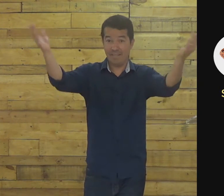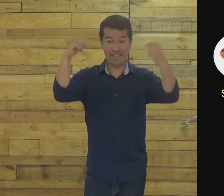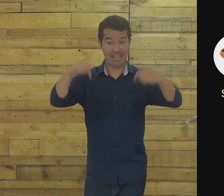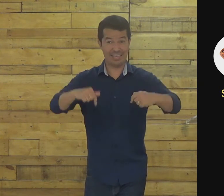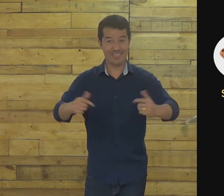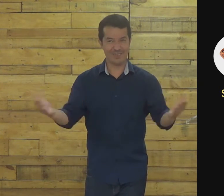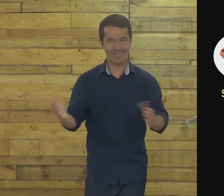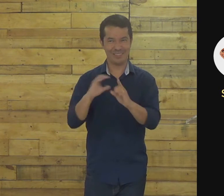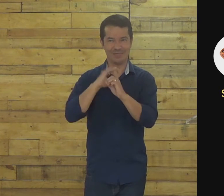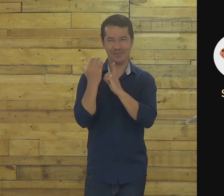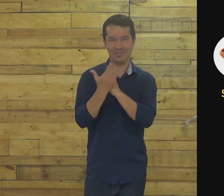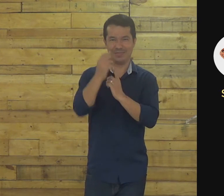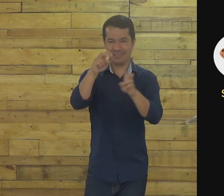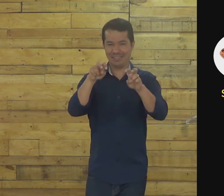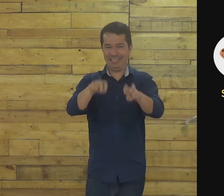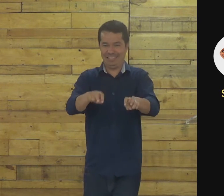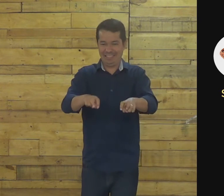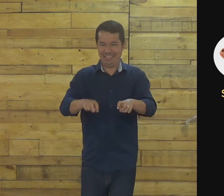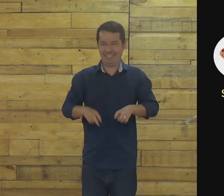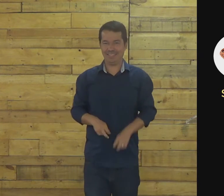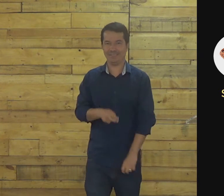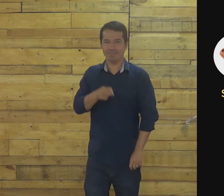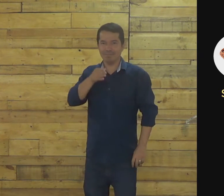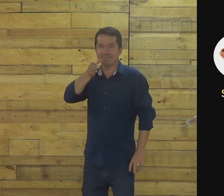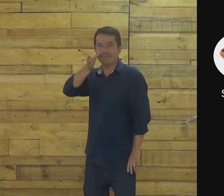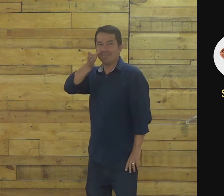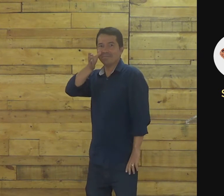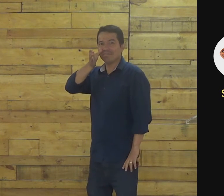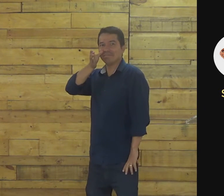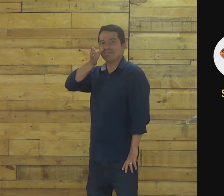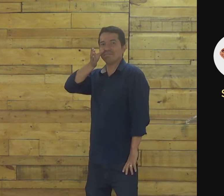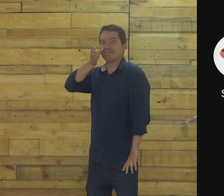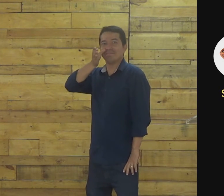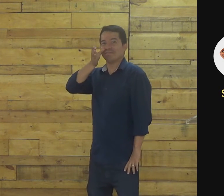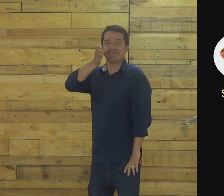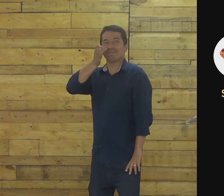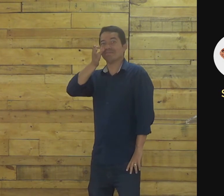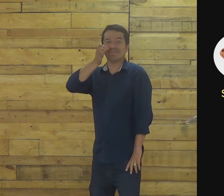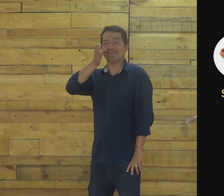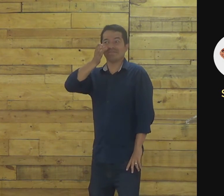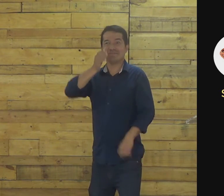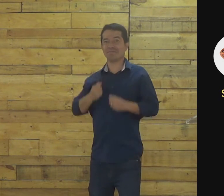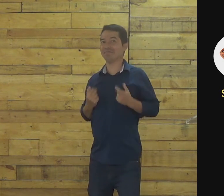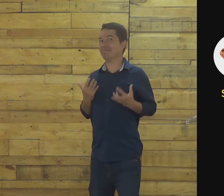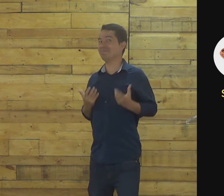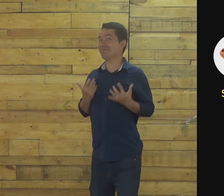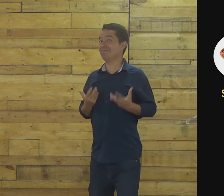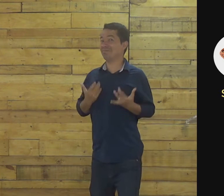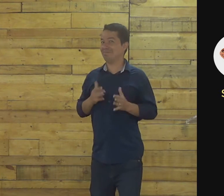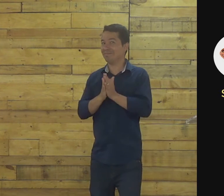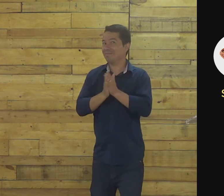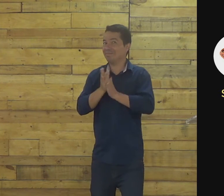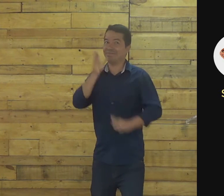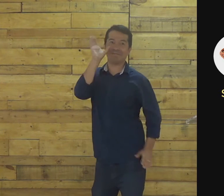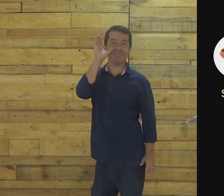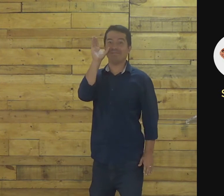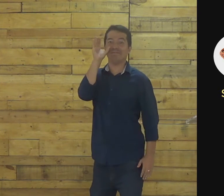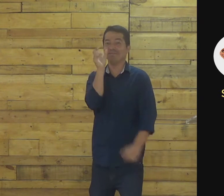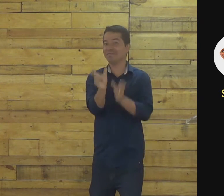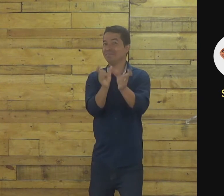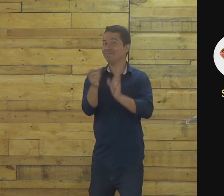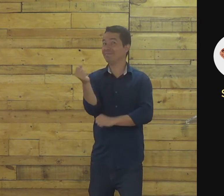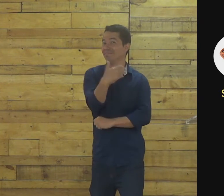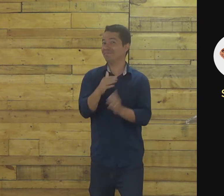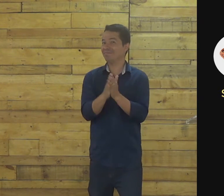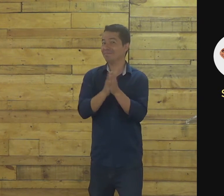Porque, por exemplo, você vem aqui hoje no culto, você senta e está curioso, né? Aí vamos ver o que o pastor quer para falar.